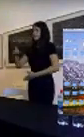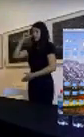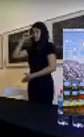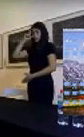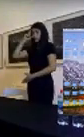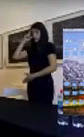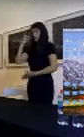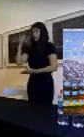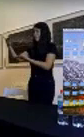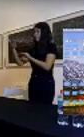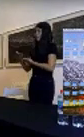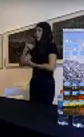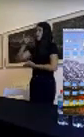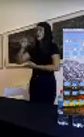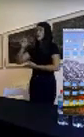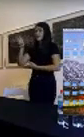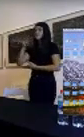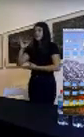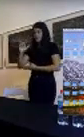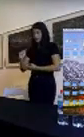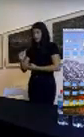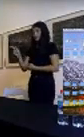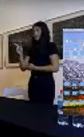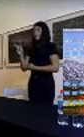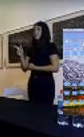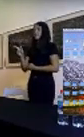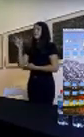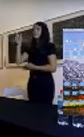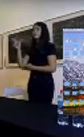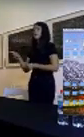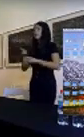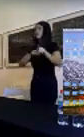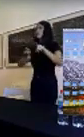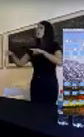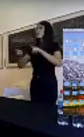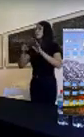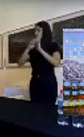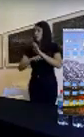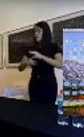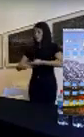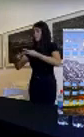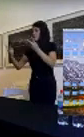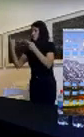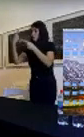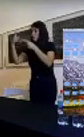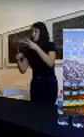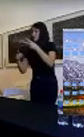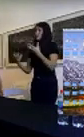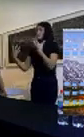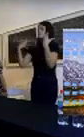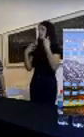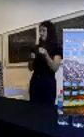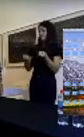Invitamos a Jessica, adelante Jessica. Jessica Figueroa, como mencioné antes, es la coordinadora del programa de públicos y encargada de mediación. ¿Ya? Y